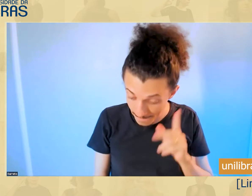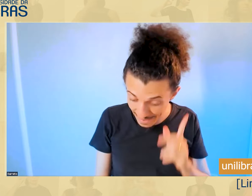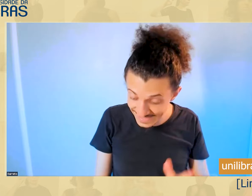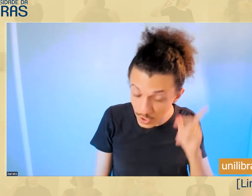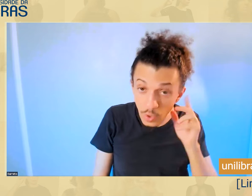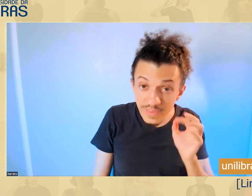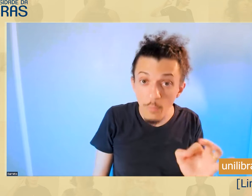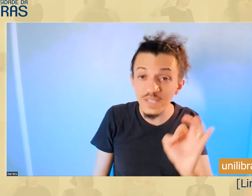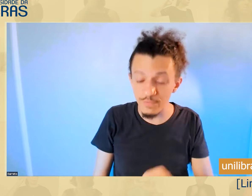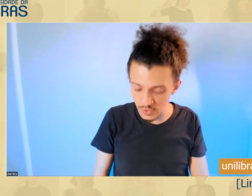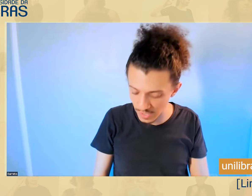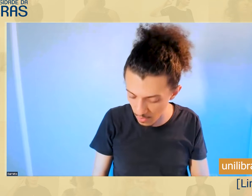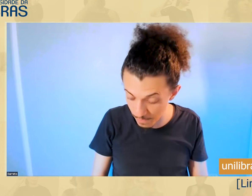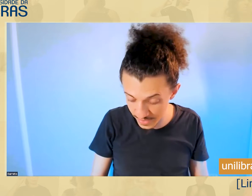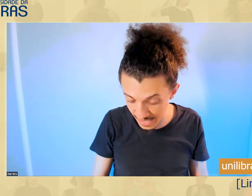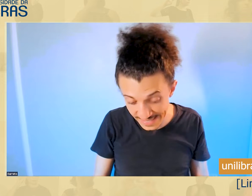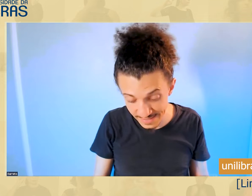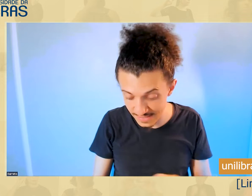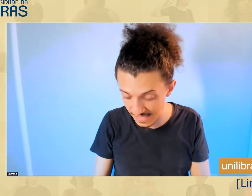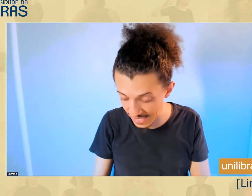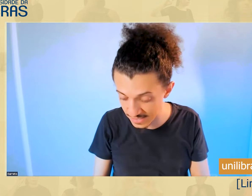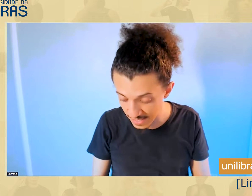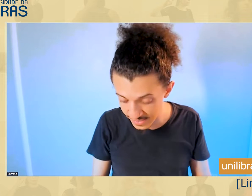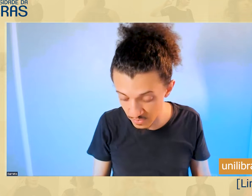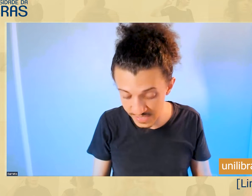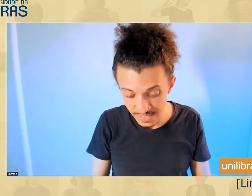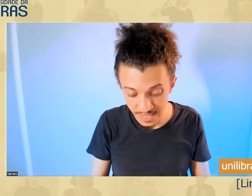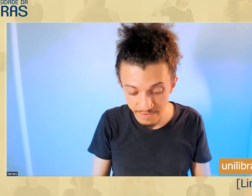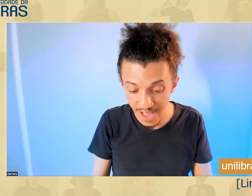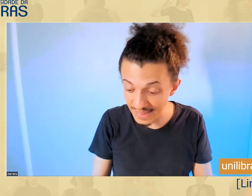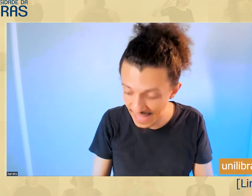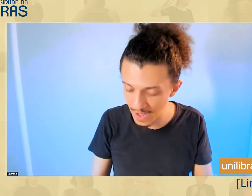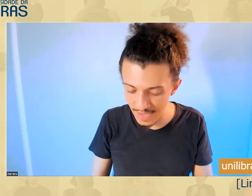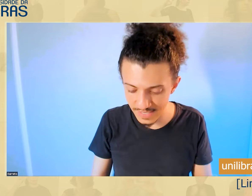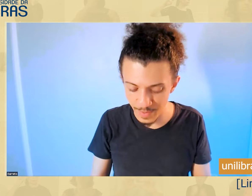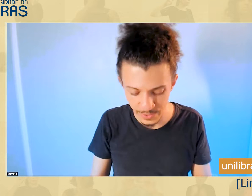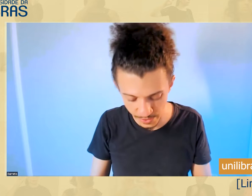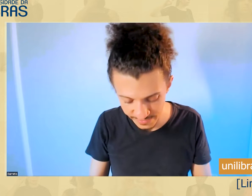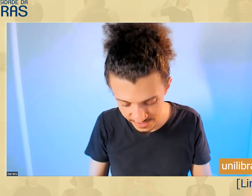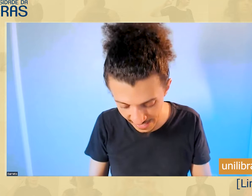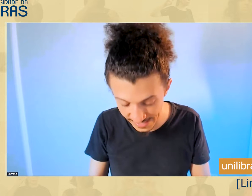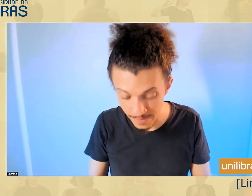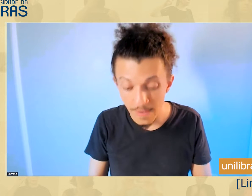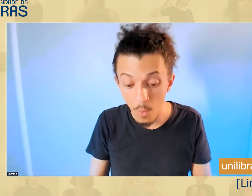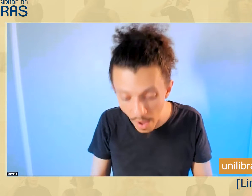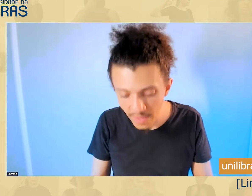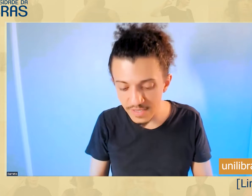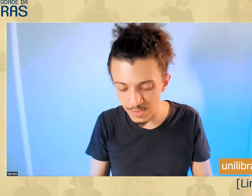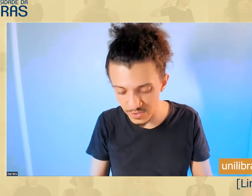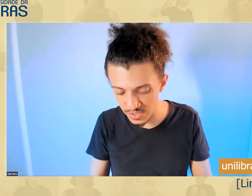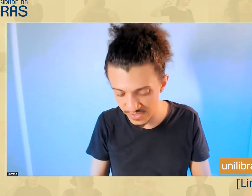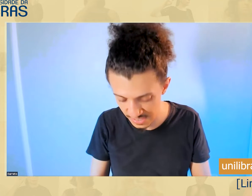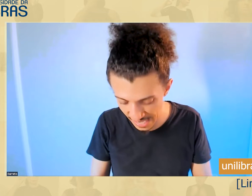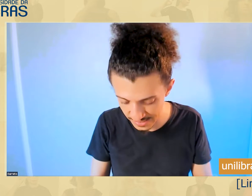visual, mas é totalmente funcional, porque a escrita de sinais, você consegue escrever até as expressões faciais, quando